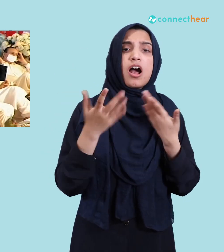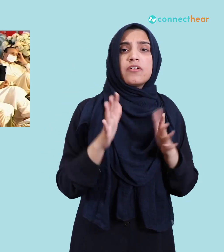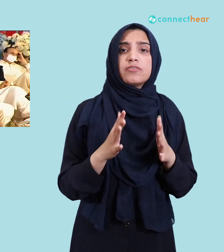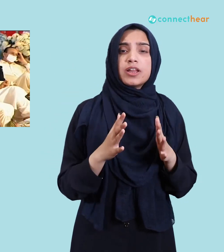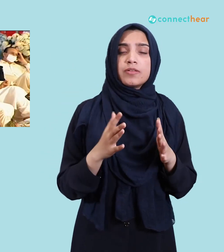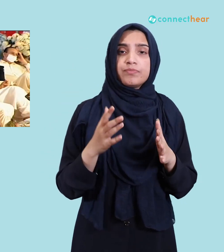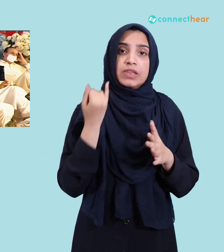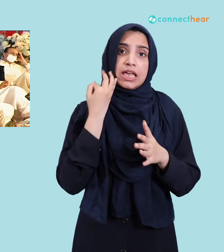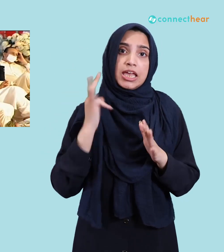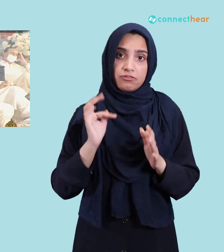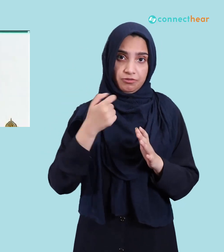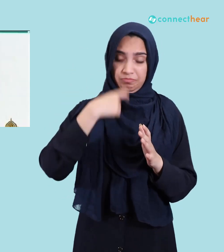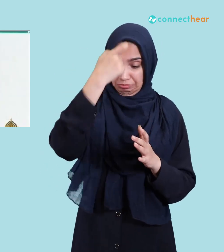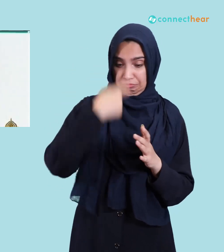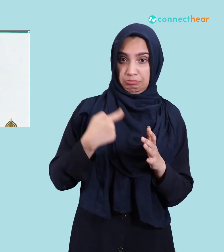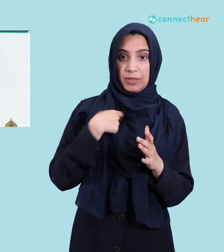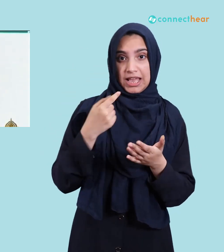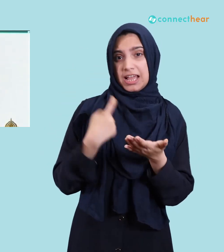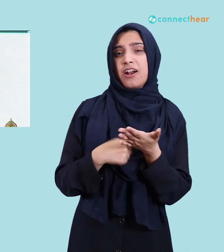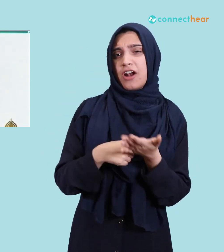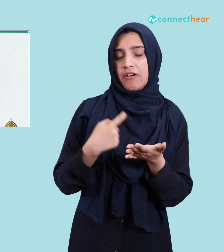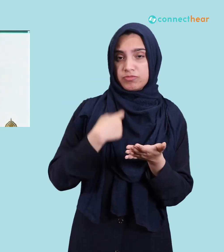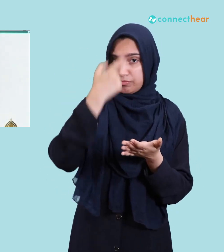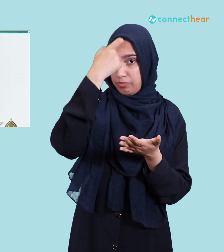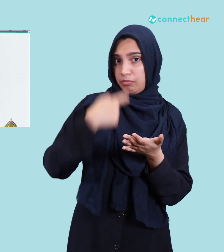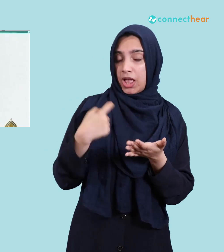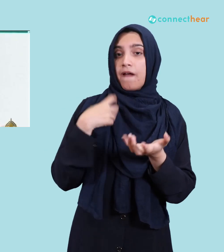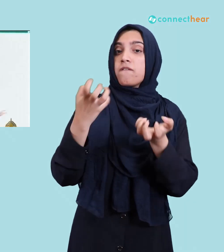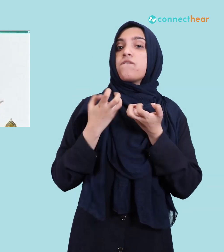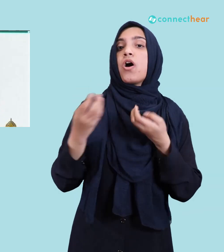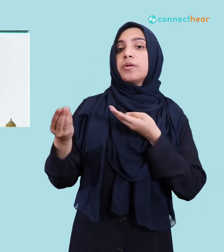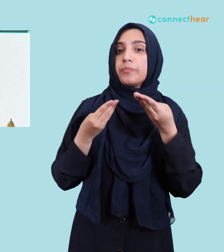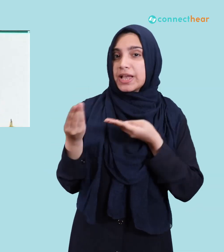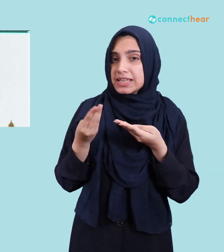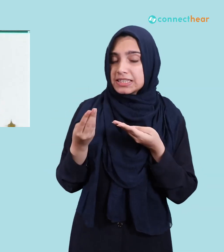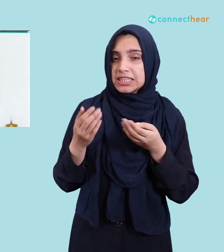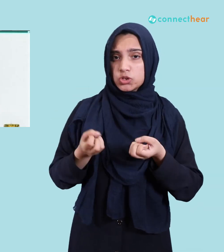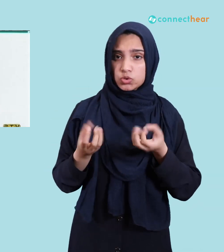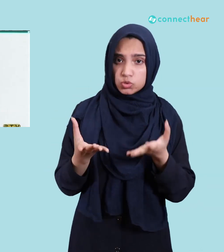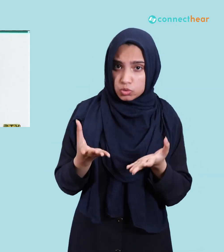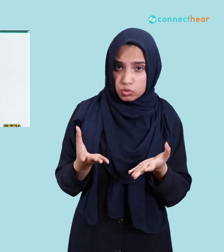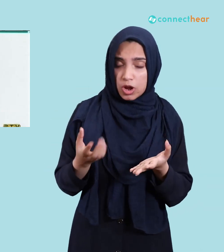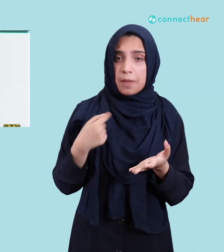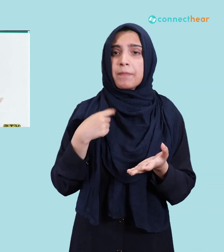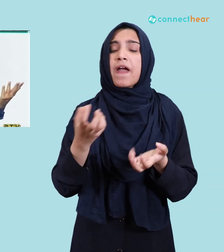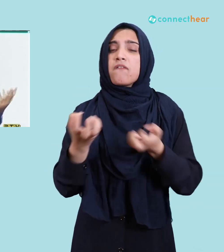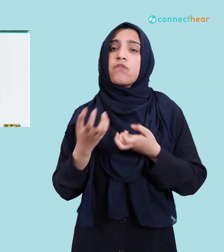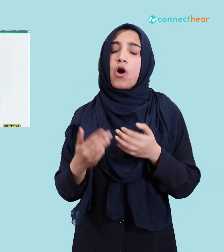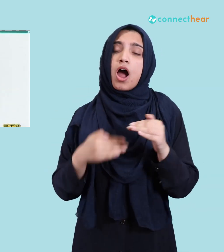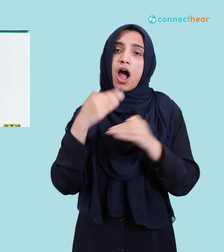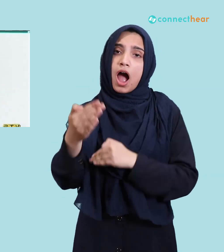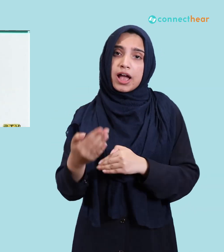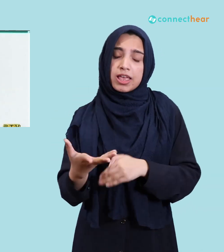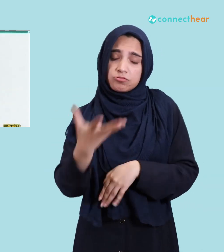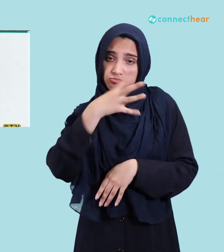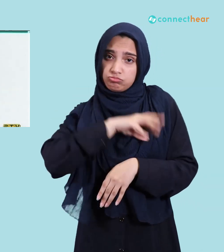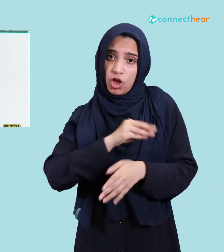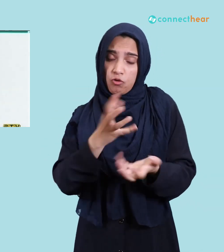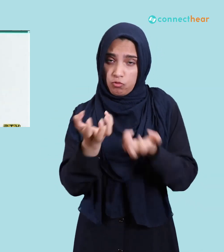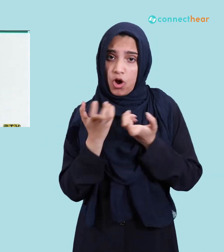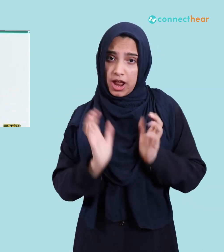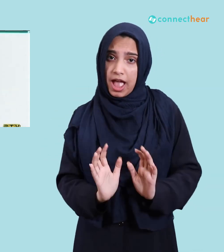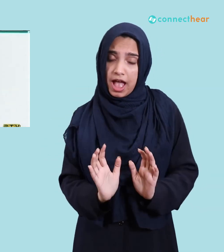شروع کرنا چاہتا ہوں، تو میں کاروبار تو تب شروع کروں گا اور اس میں سے مجھے نفع ملے گا. میں خیرات کے لیے تو کاروبار نہیں